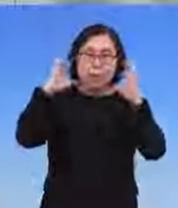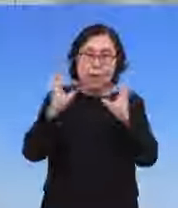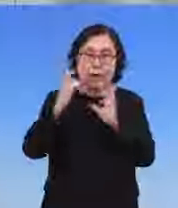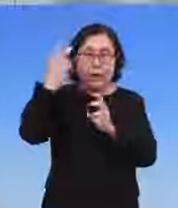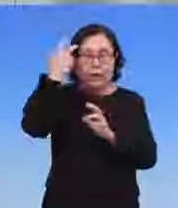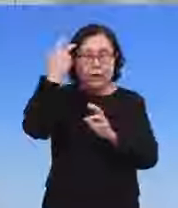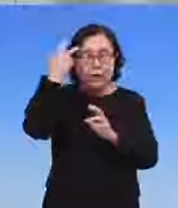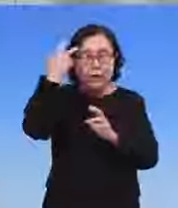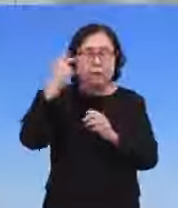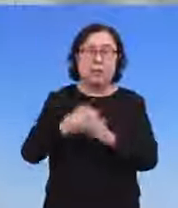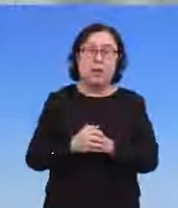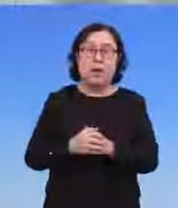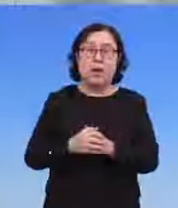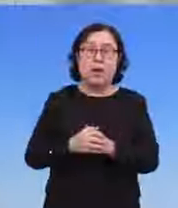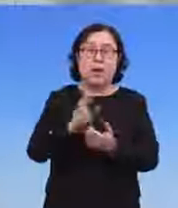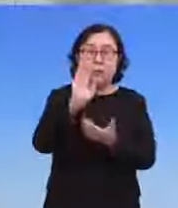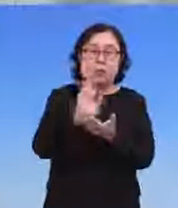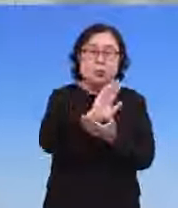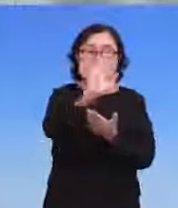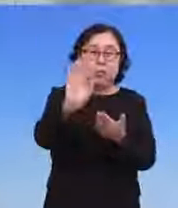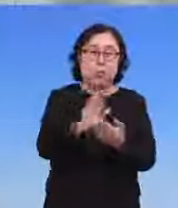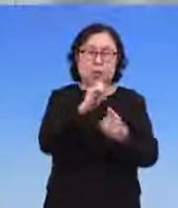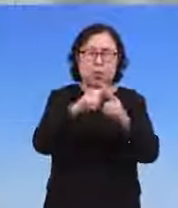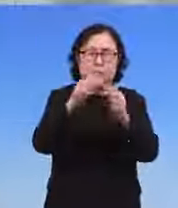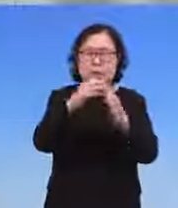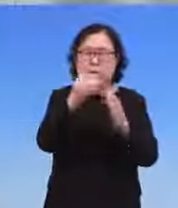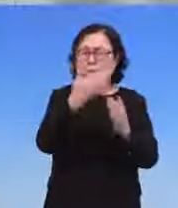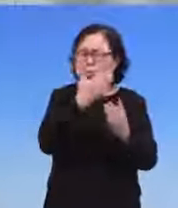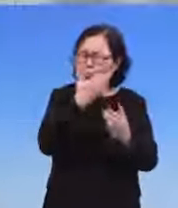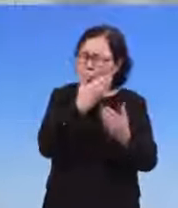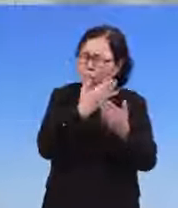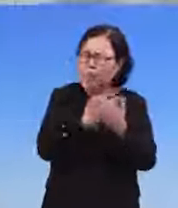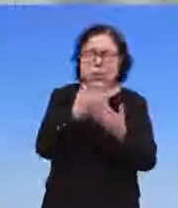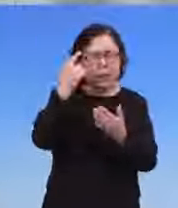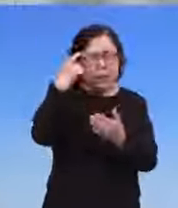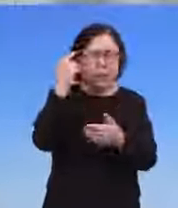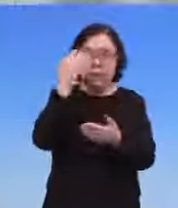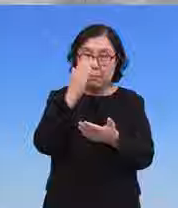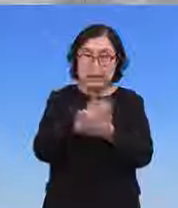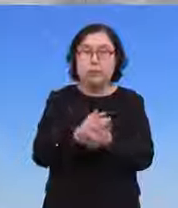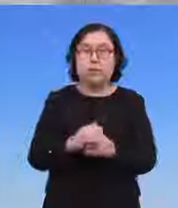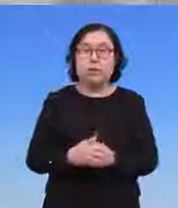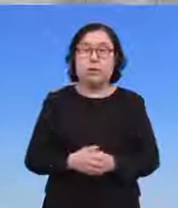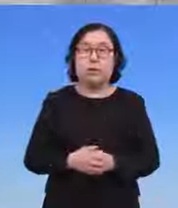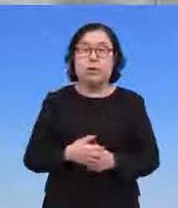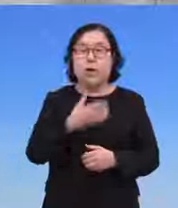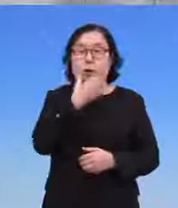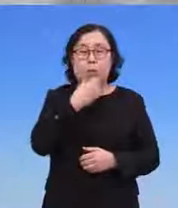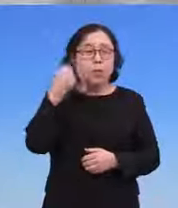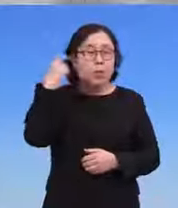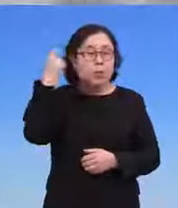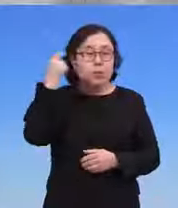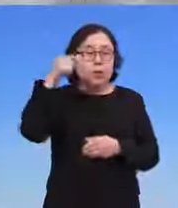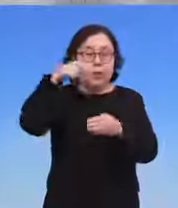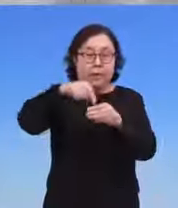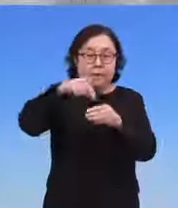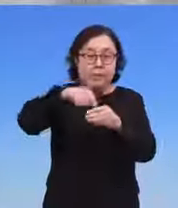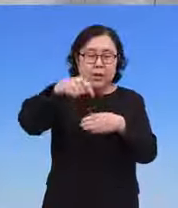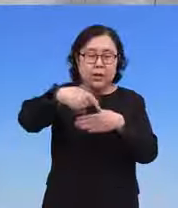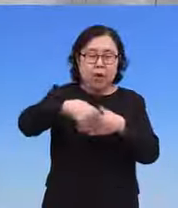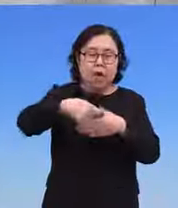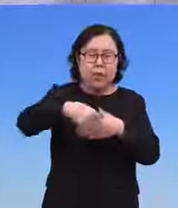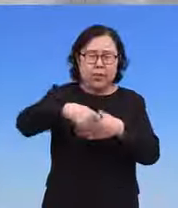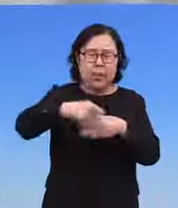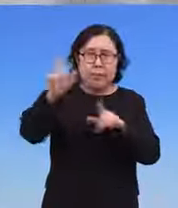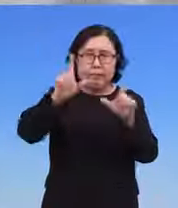않는, 여러분 분당 우리 교회를 너무 귀하게 여기지 마세요. 분당 우리 교회라는 건 귀한 복음을 담는 껍데기에 불과합니다.